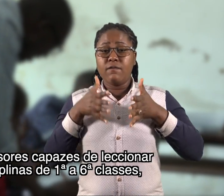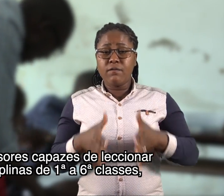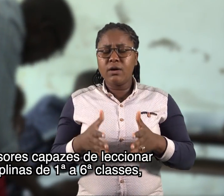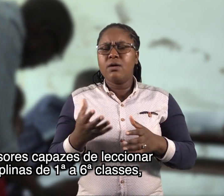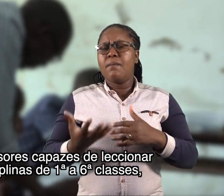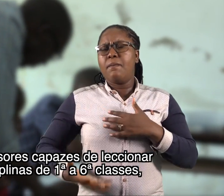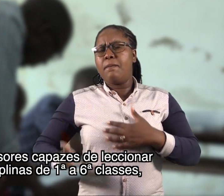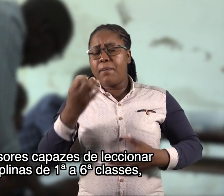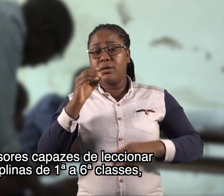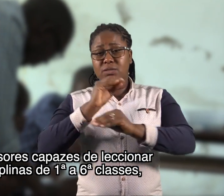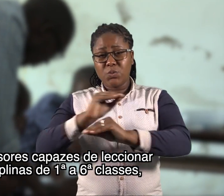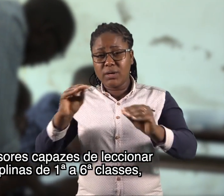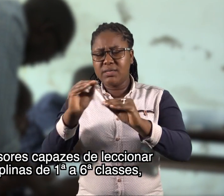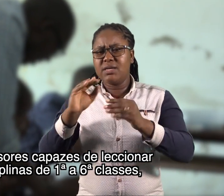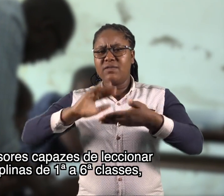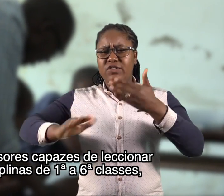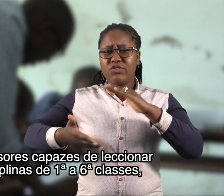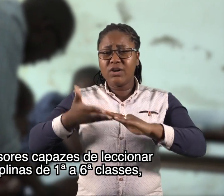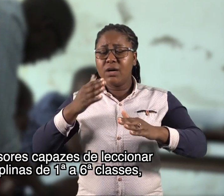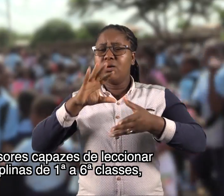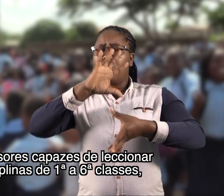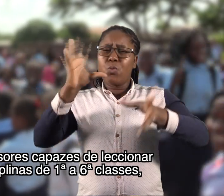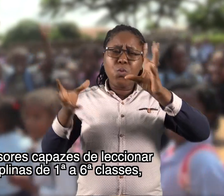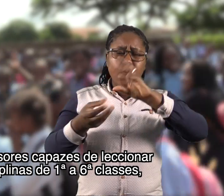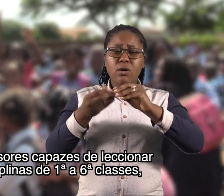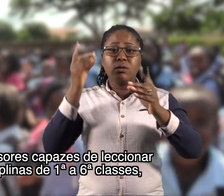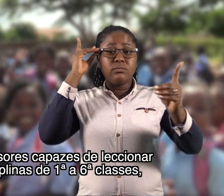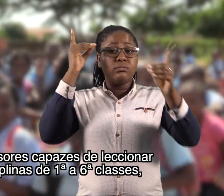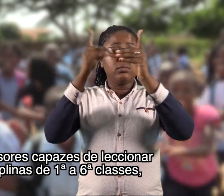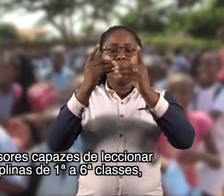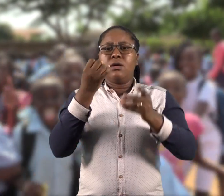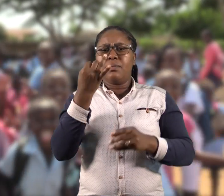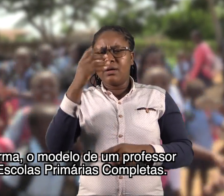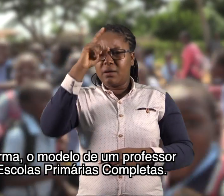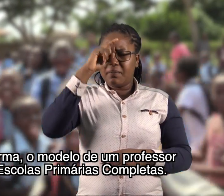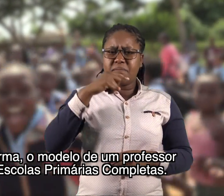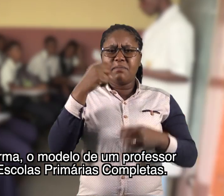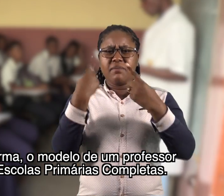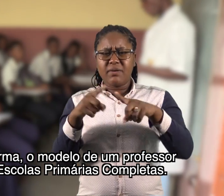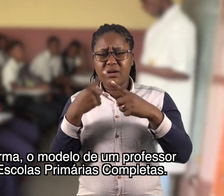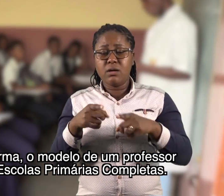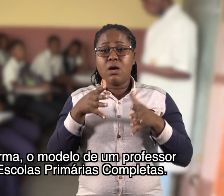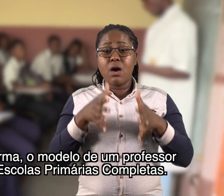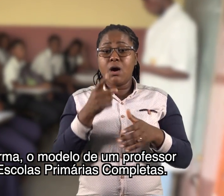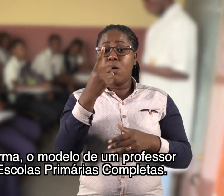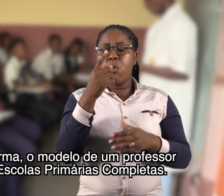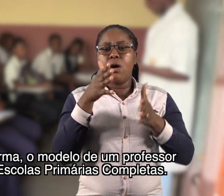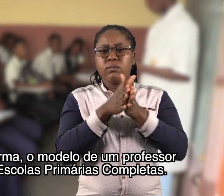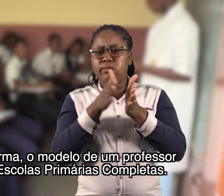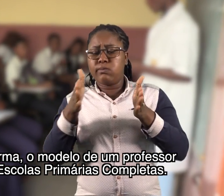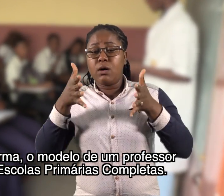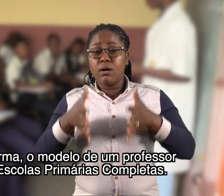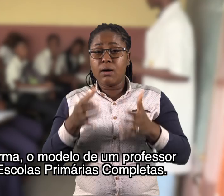professores capazes de lecionar todas as disciplinas de 1ª a 6ª classe, eliminando desta forma o modelo de um